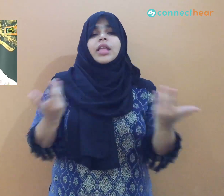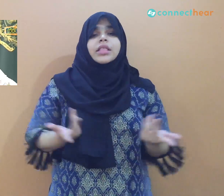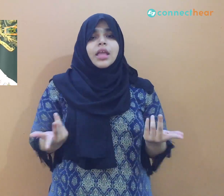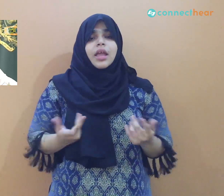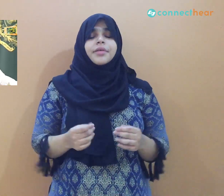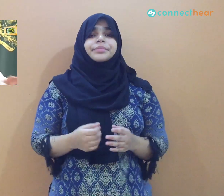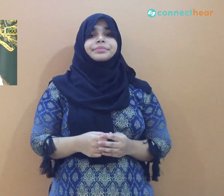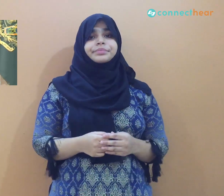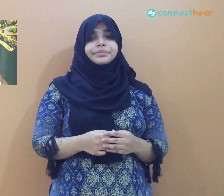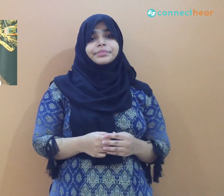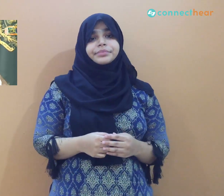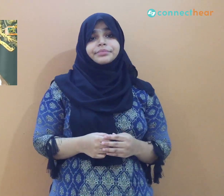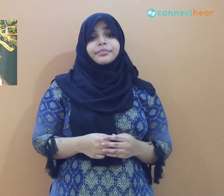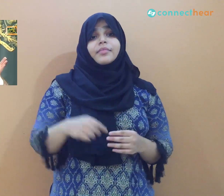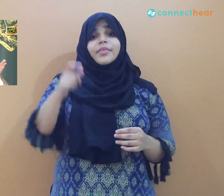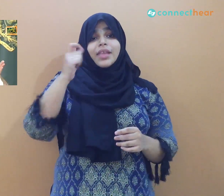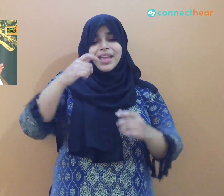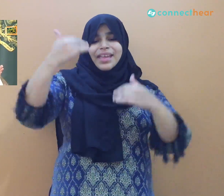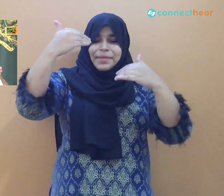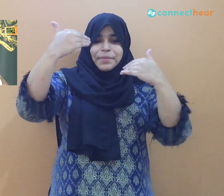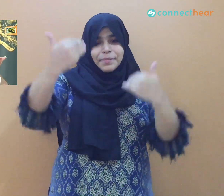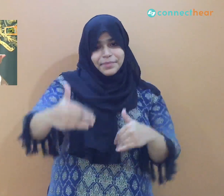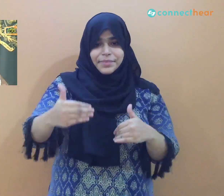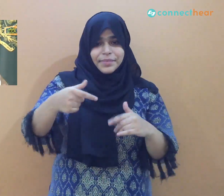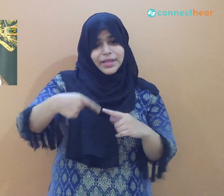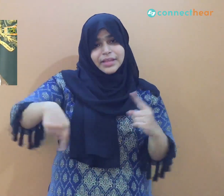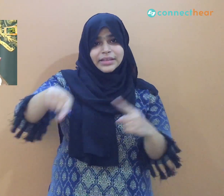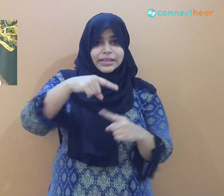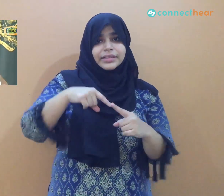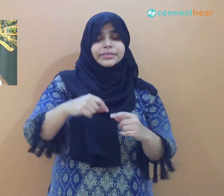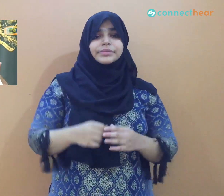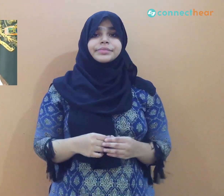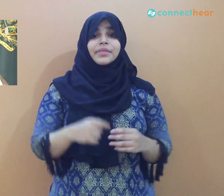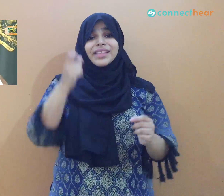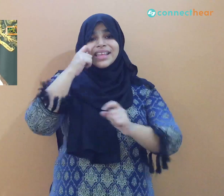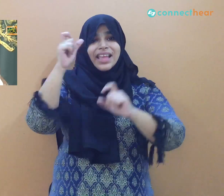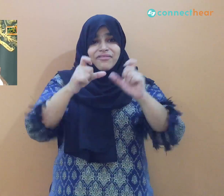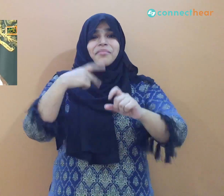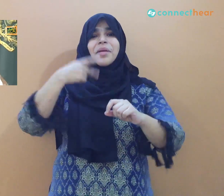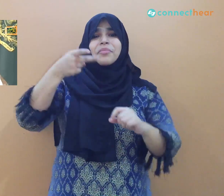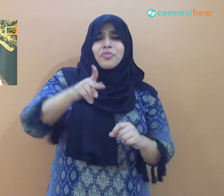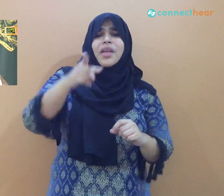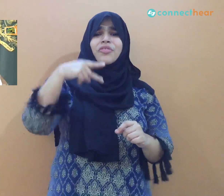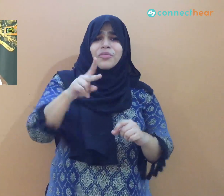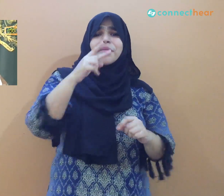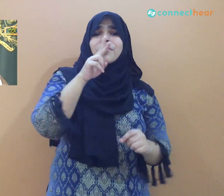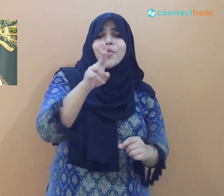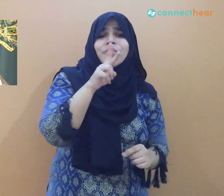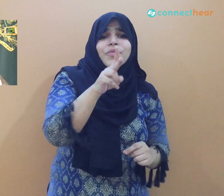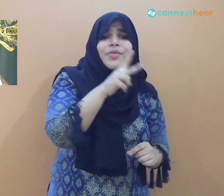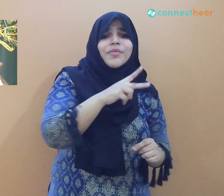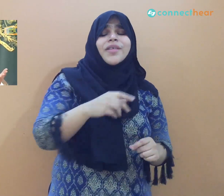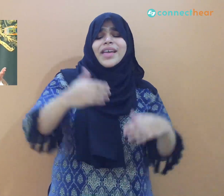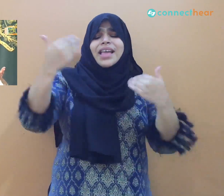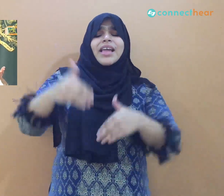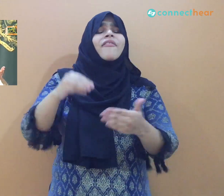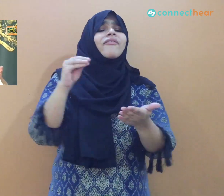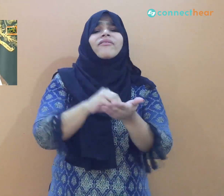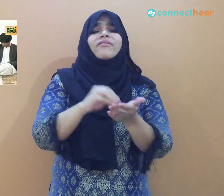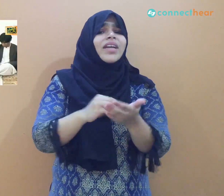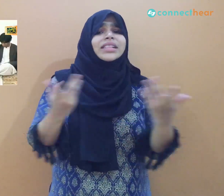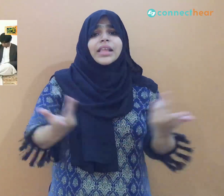ہے، کیوں لاک ڈاؤن کا، یہ بھی پھر سے میں لوگوں کو بار بار چیزیں کہتا ہوں، لاک ڈاؤن کا کیا فائدہ